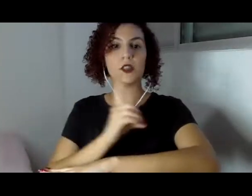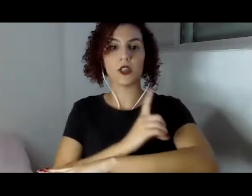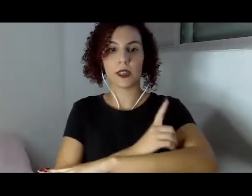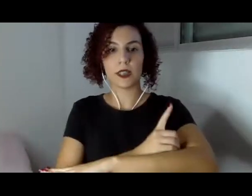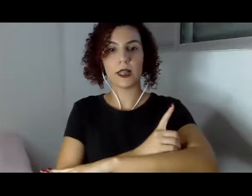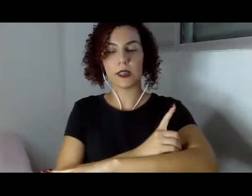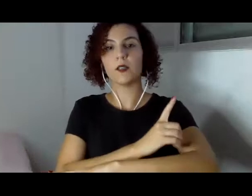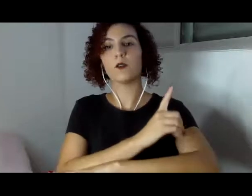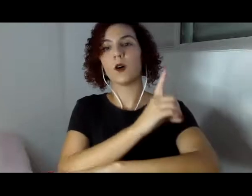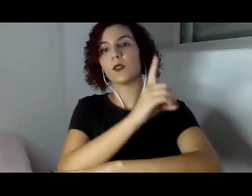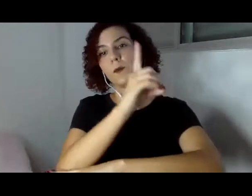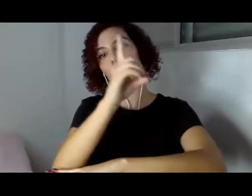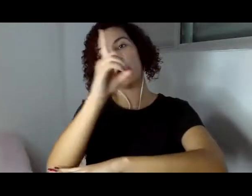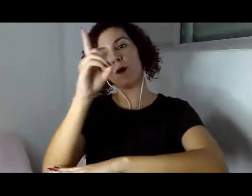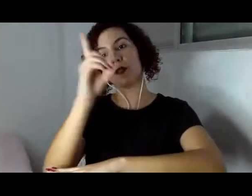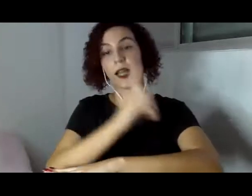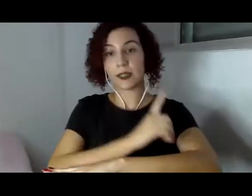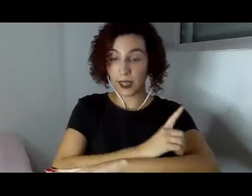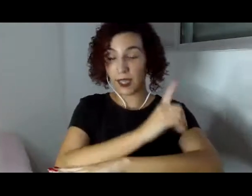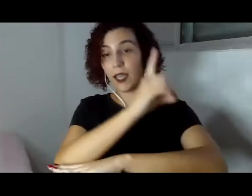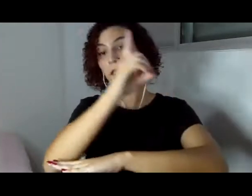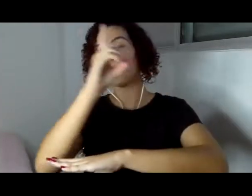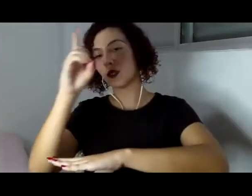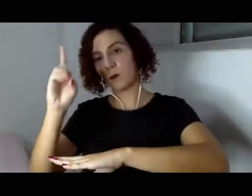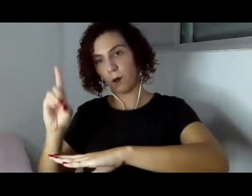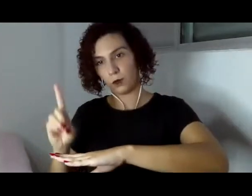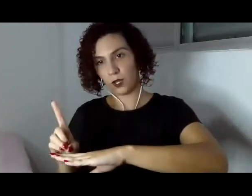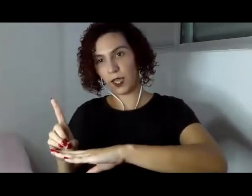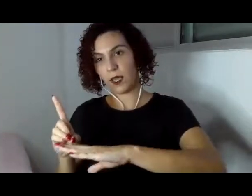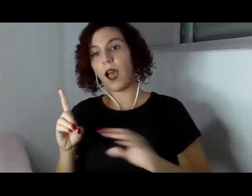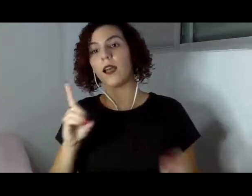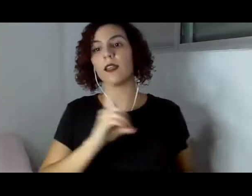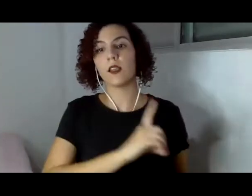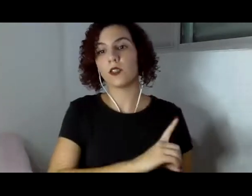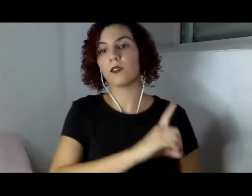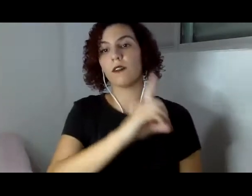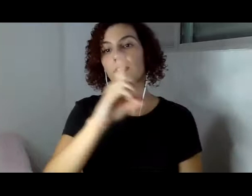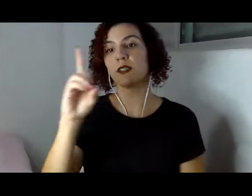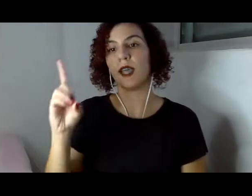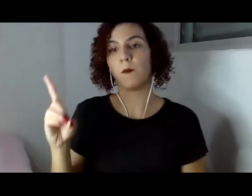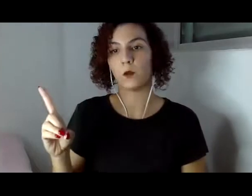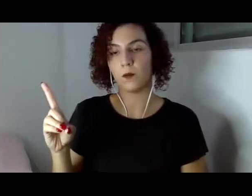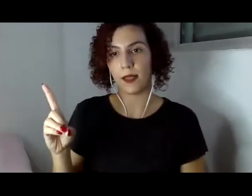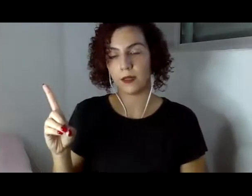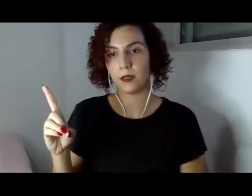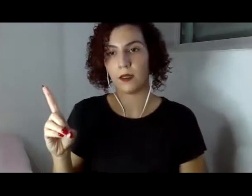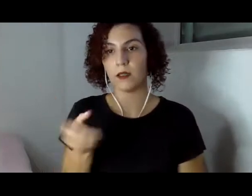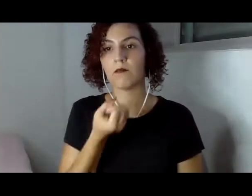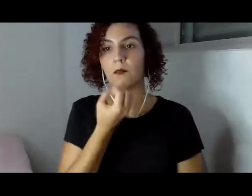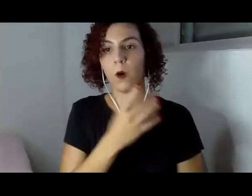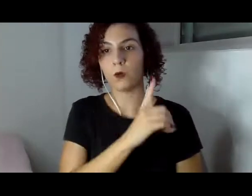Aqui a gente está sinalizando o sol se pondo, nascendo e se pondo, né? E tem gente que vai fazer sem a mão de